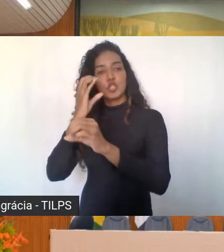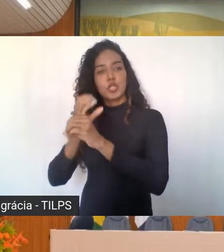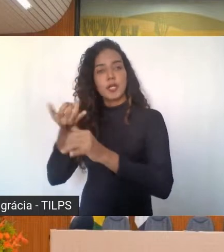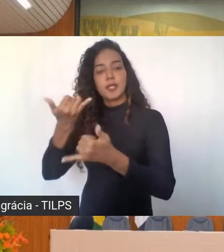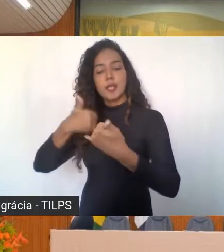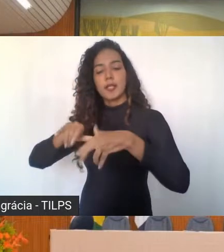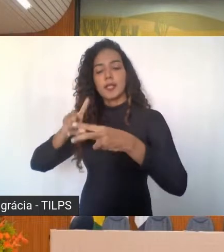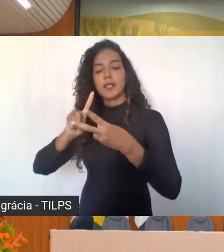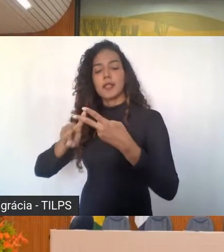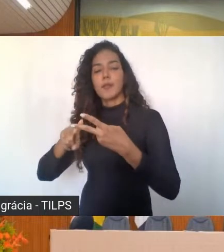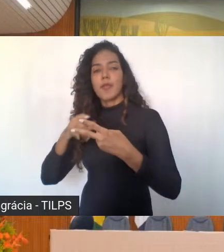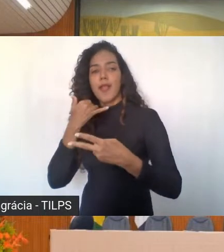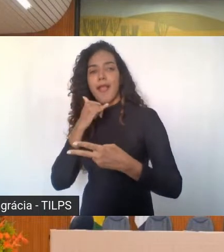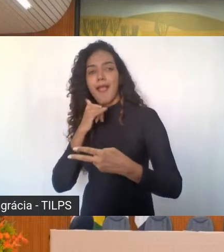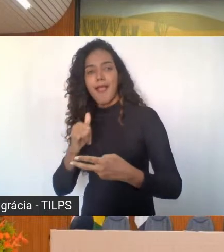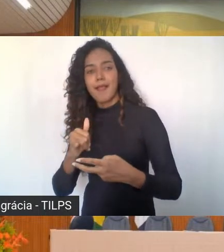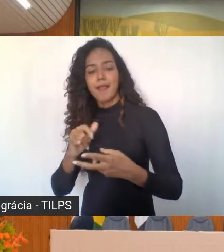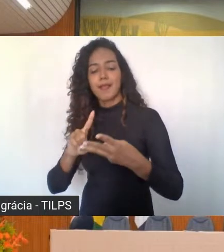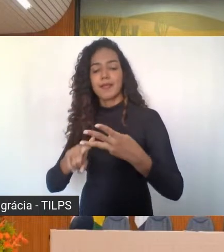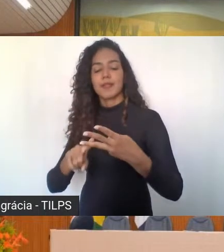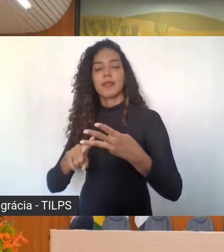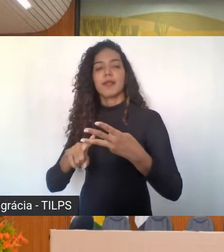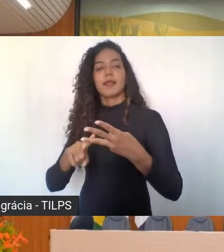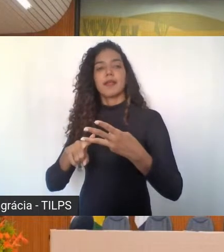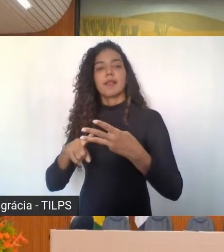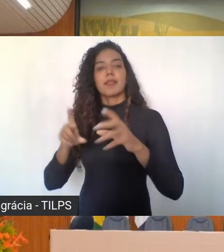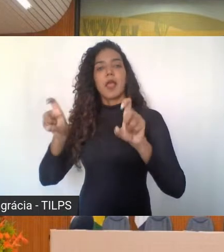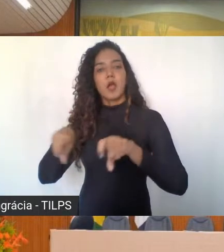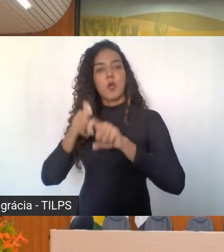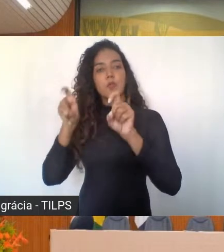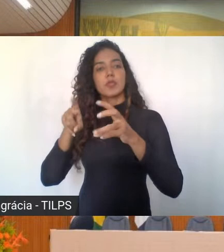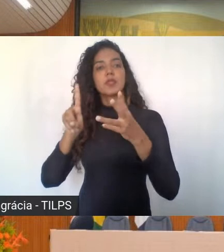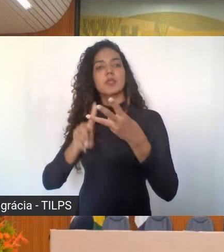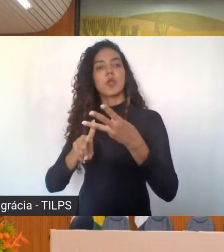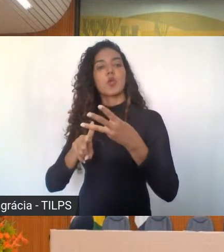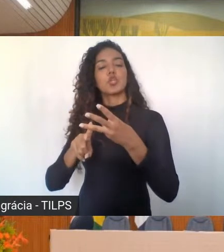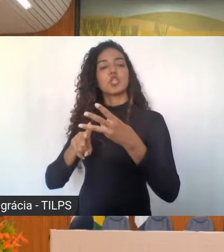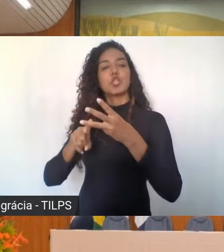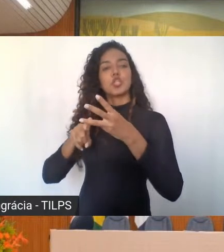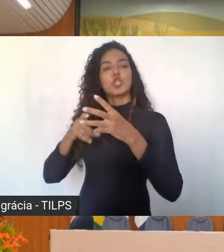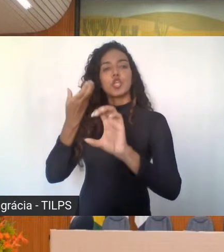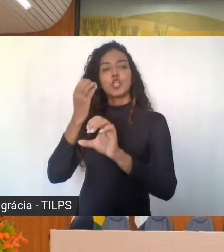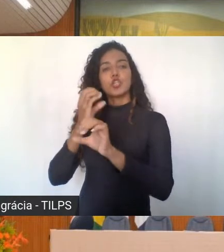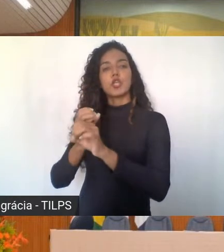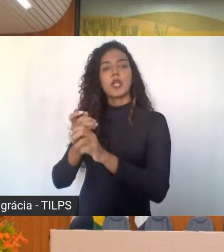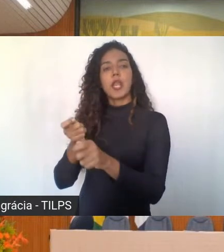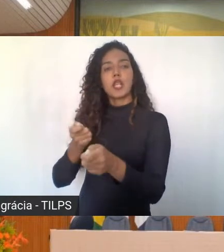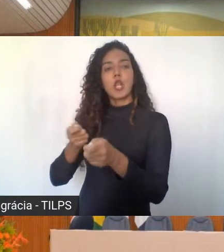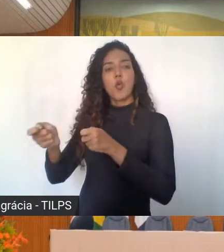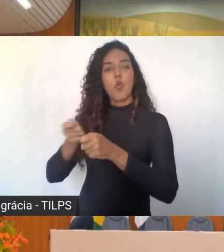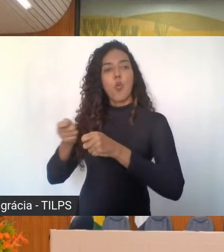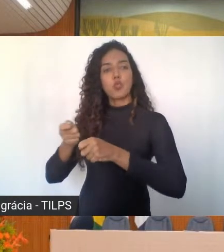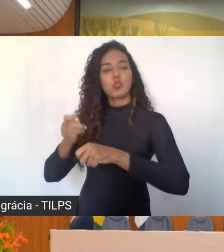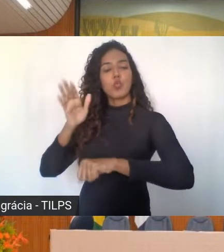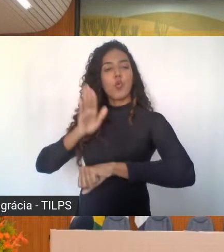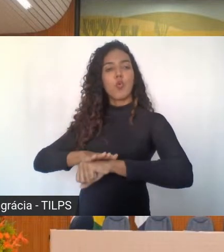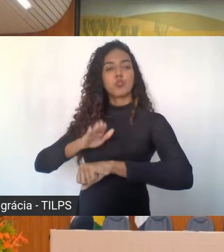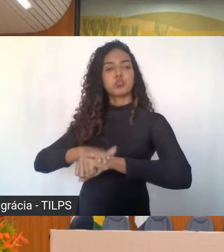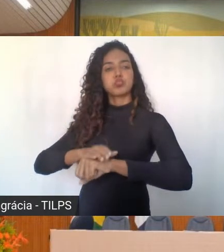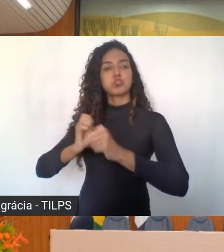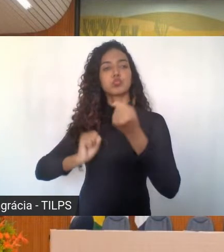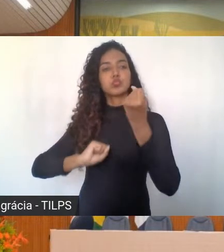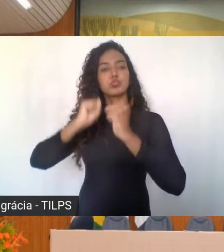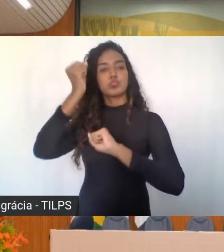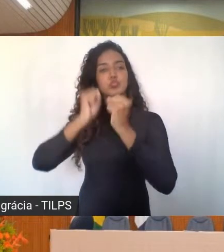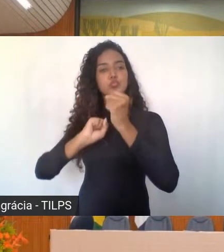Hídrica, Engenharia da Computação e Engenharia de Controle e Automação Industrial, trazendo para a região uma